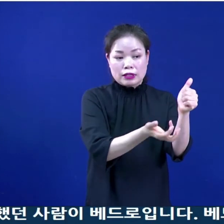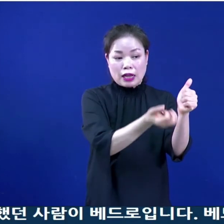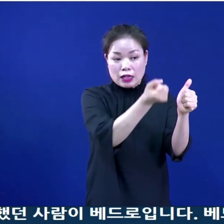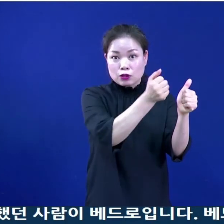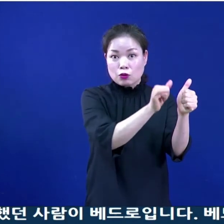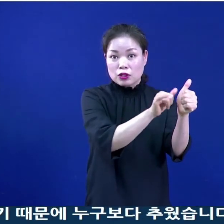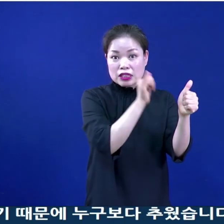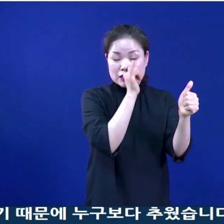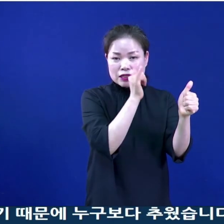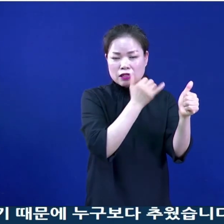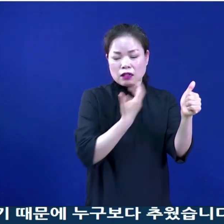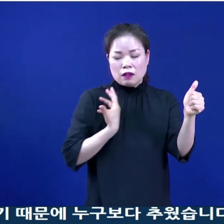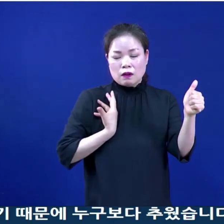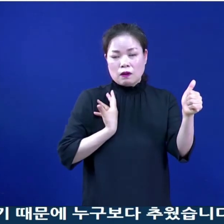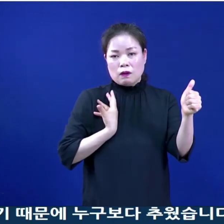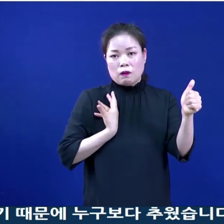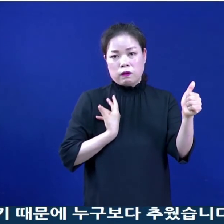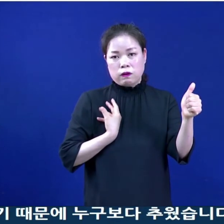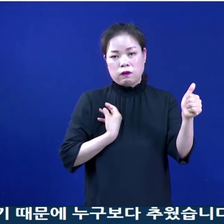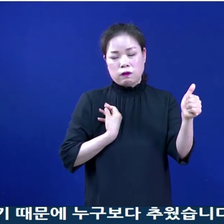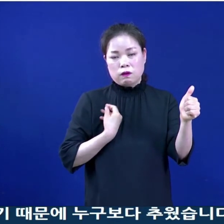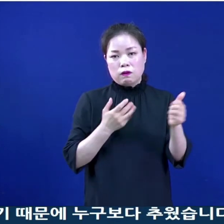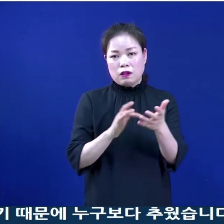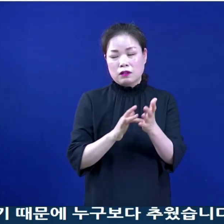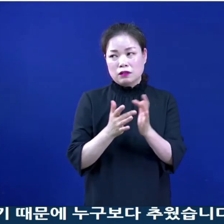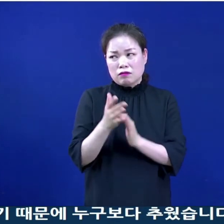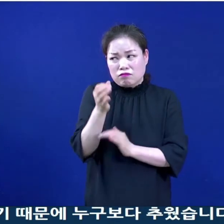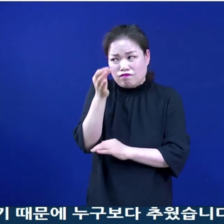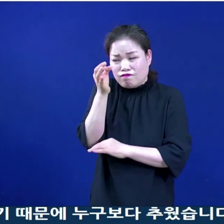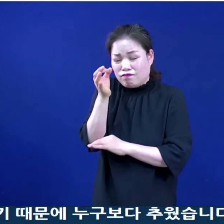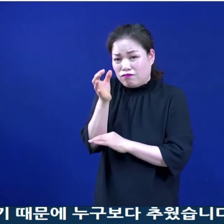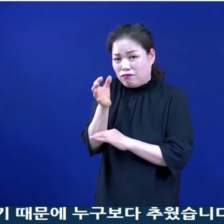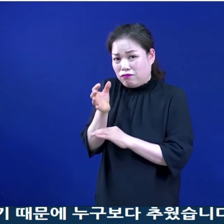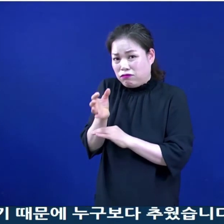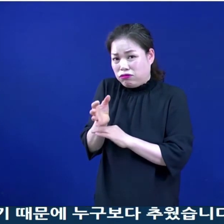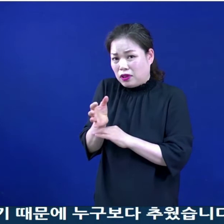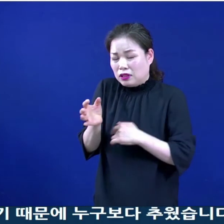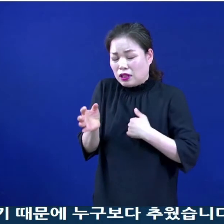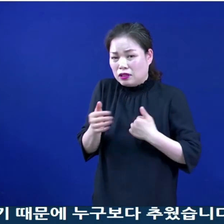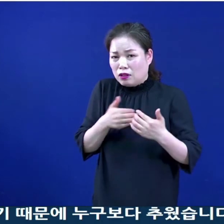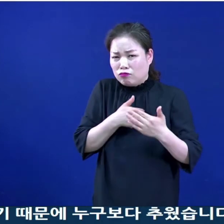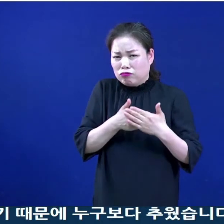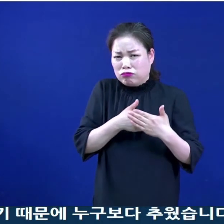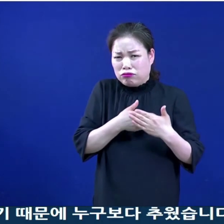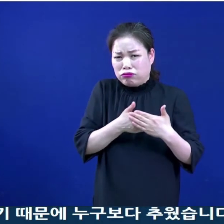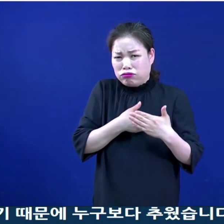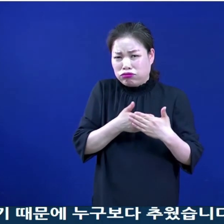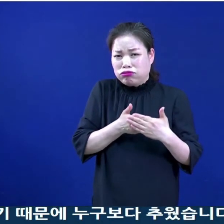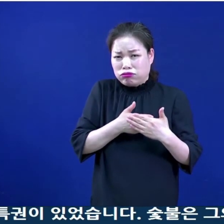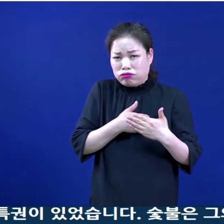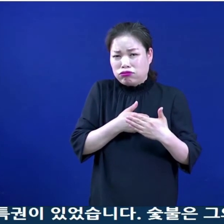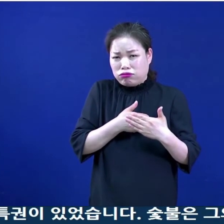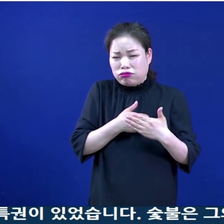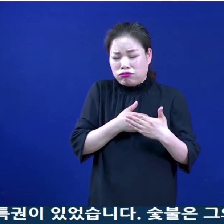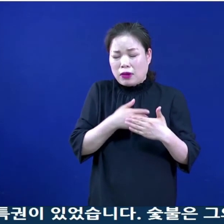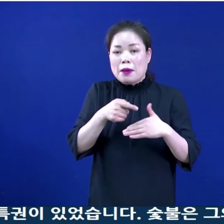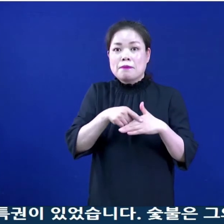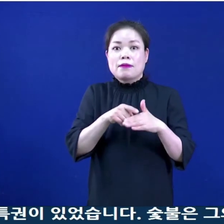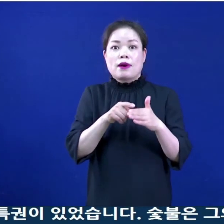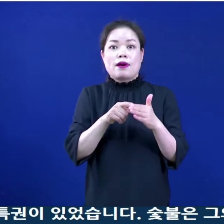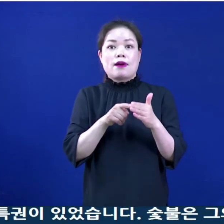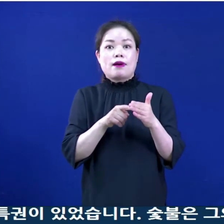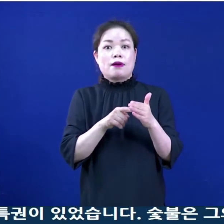있는 좌절감, 또 예수님에 대한 미안함, 자신에 대한 불안함, 이런 마음까지